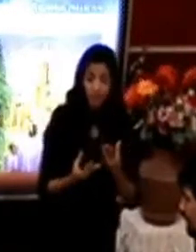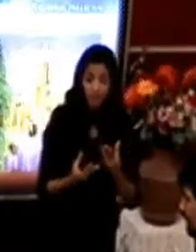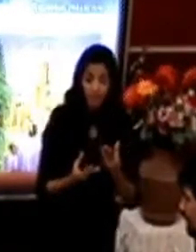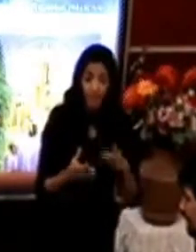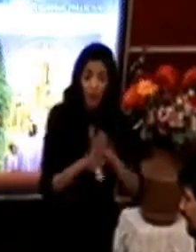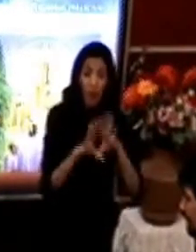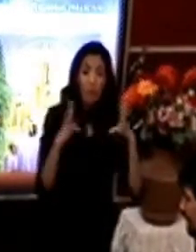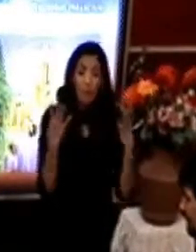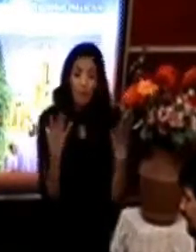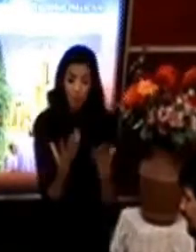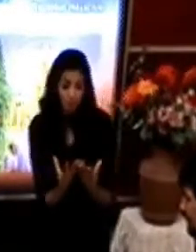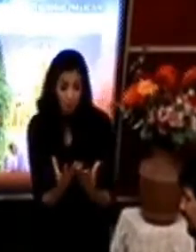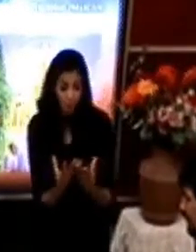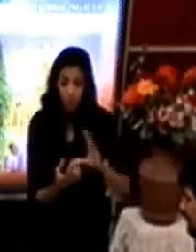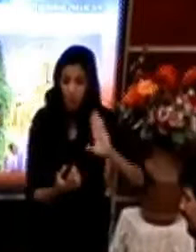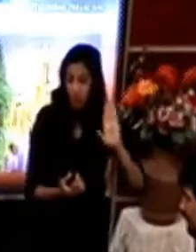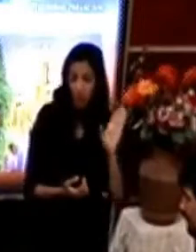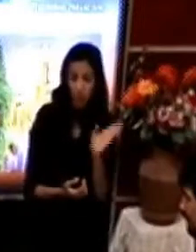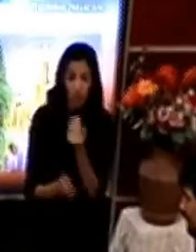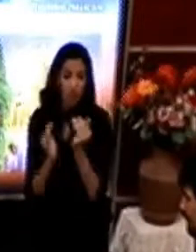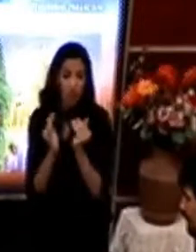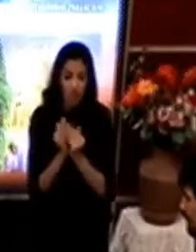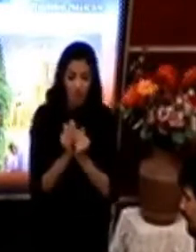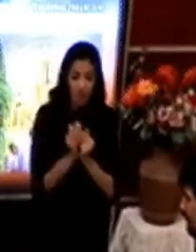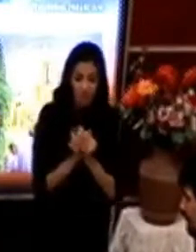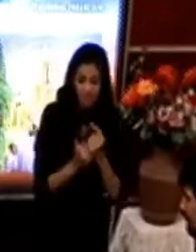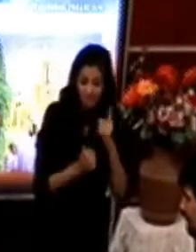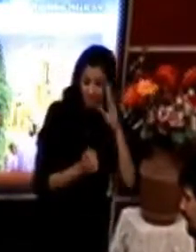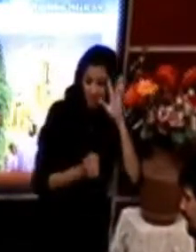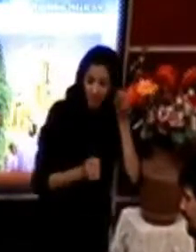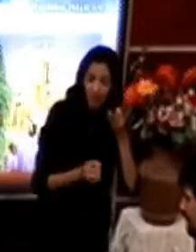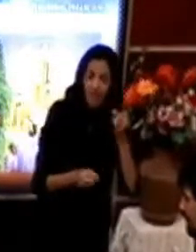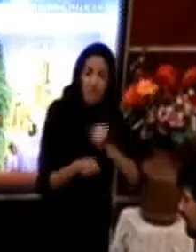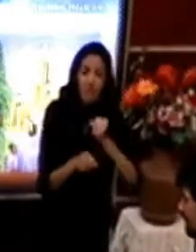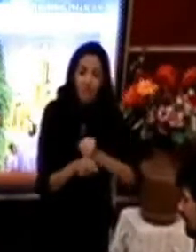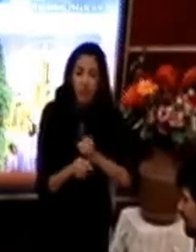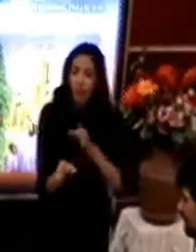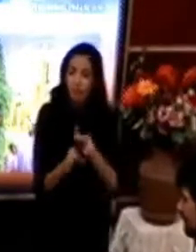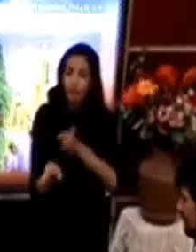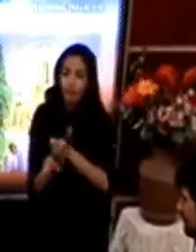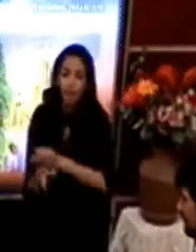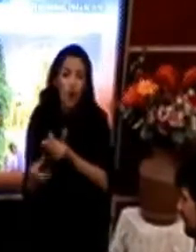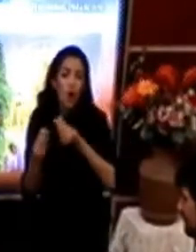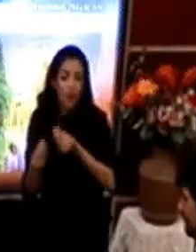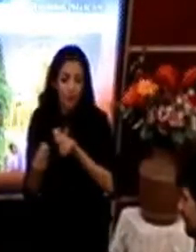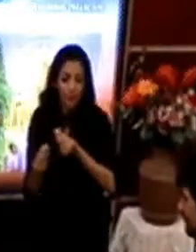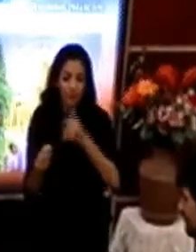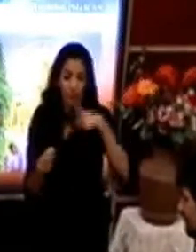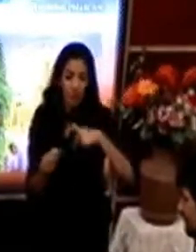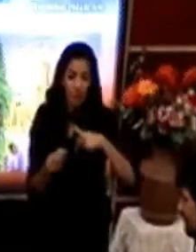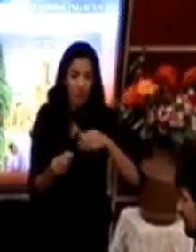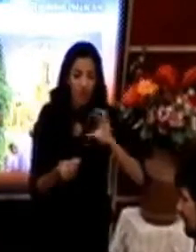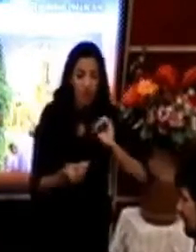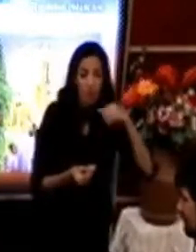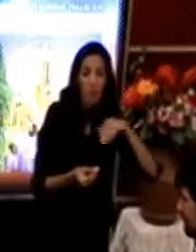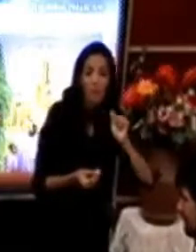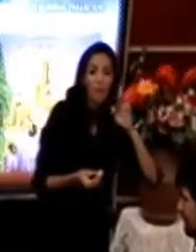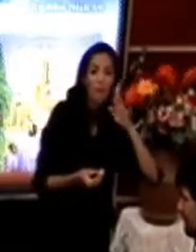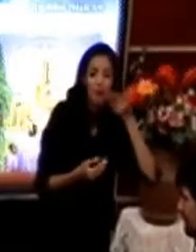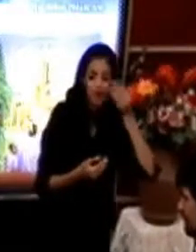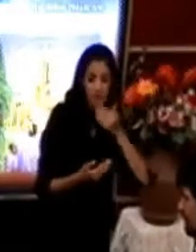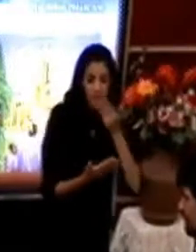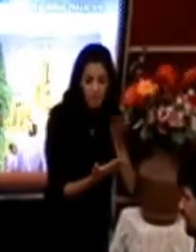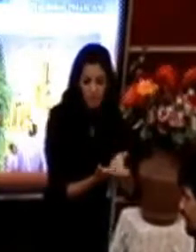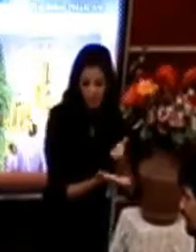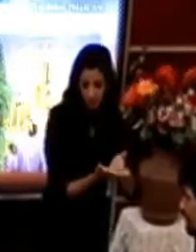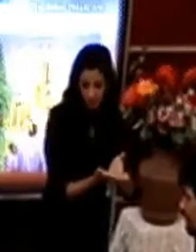noticias de cómo va la obra en diferentes partes de la tierra. Y es por eso que hoy le pedí a Omar, ya que él